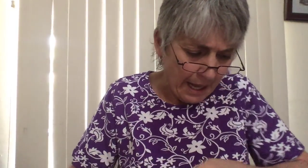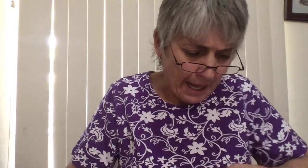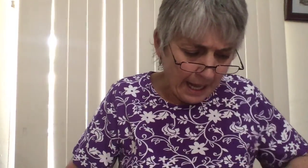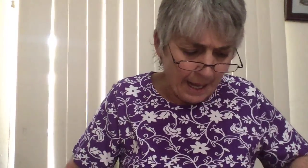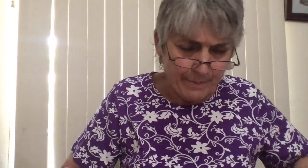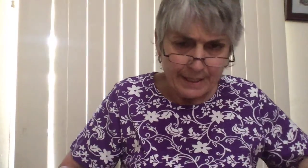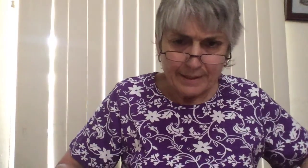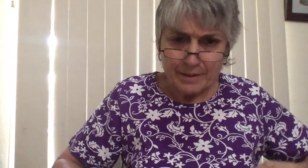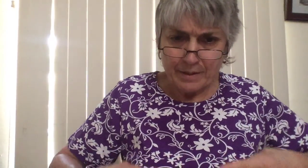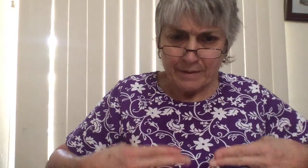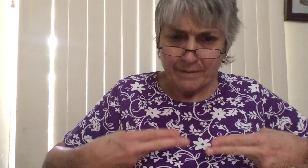Habite.